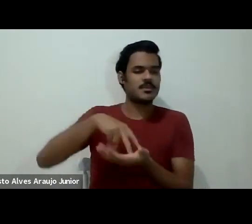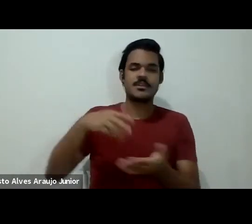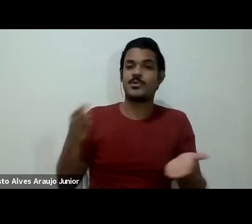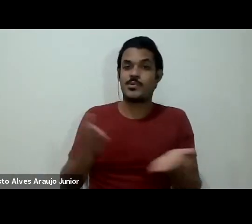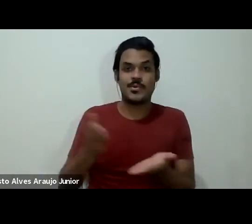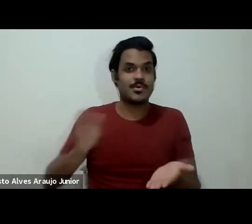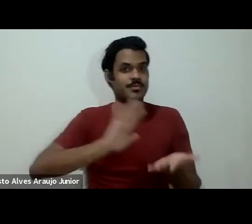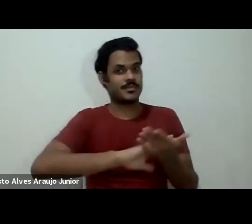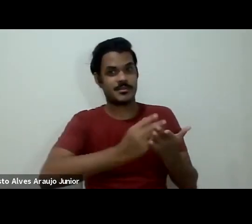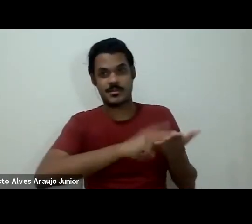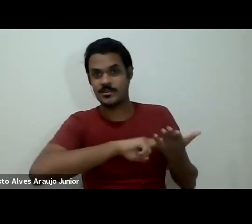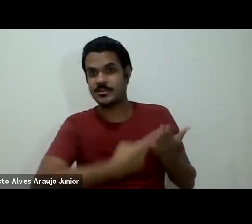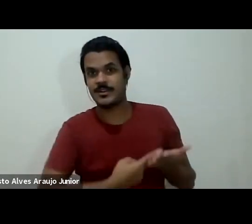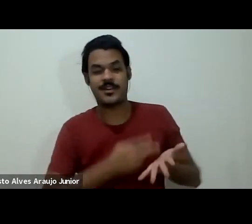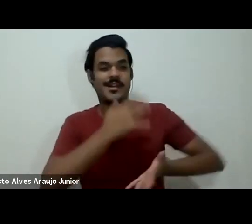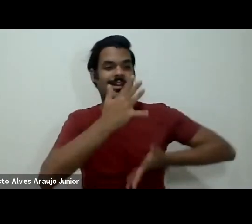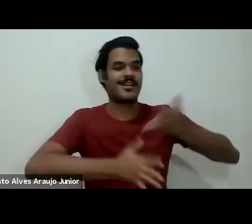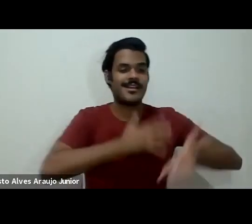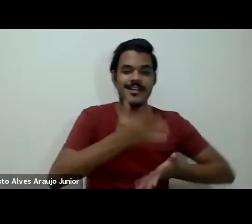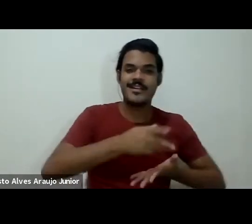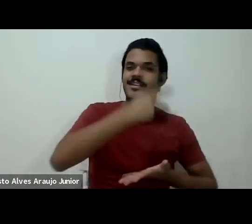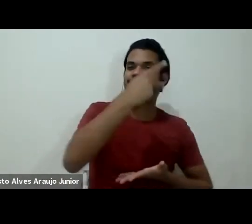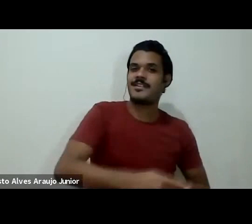tradutores e intérpretes de Libras,